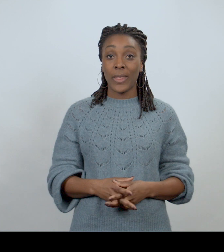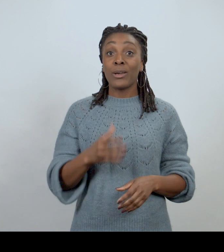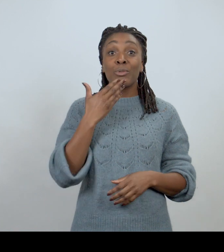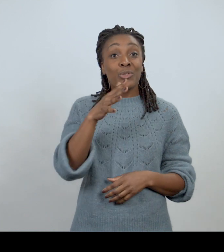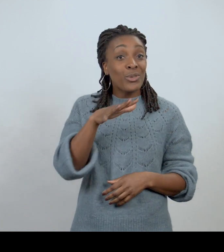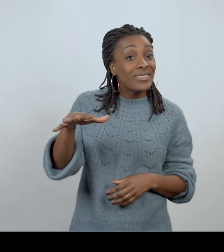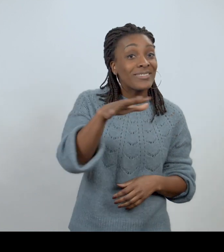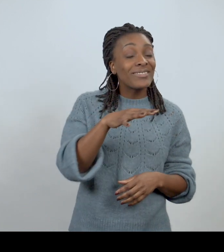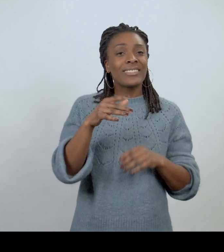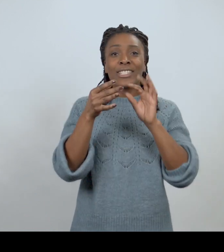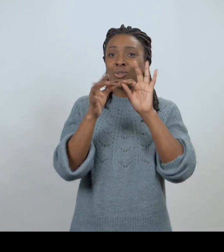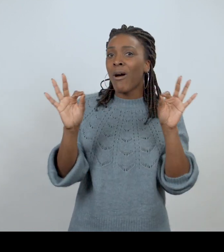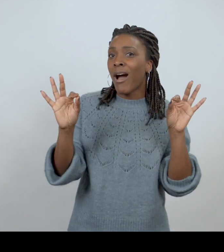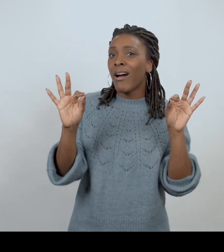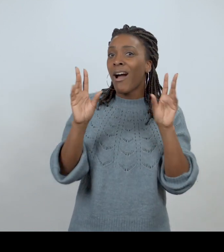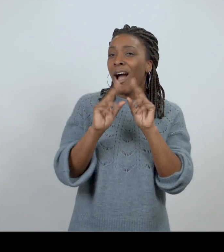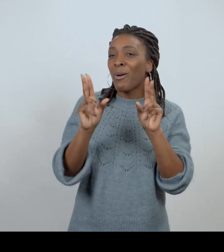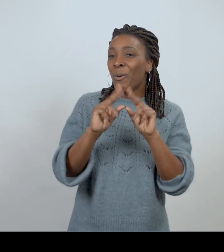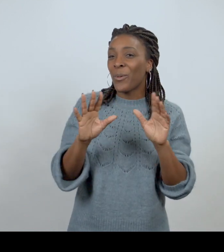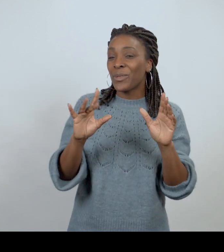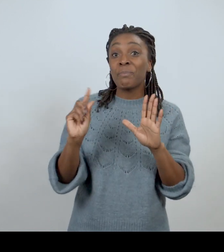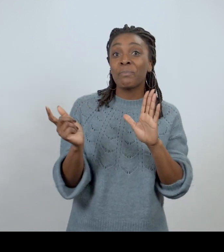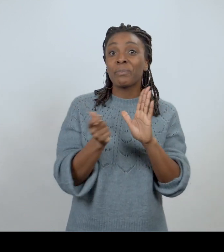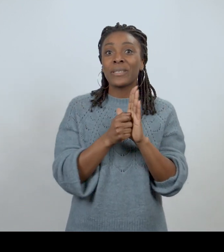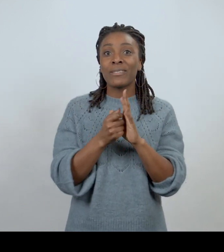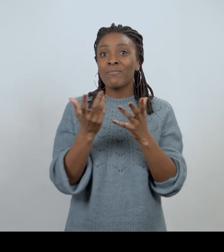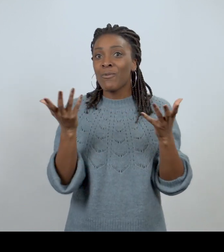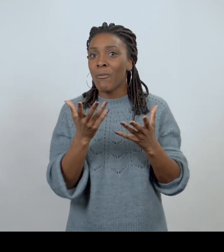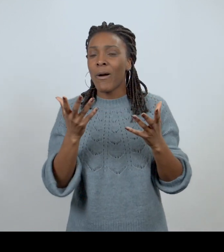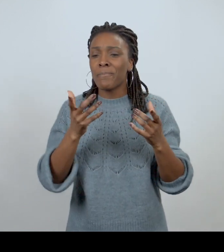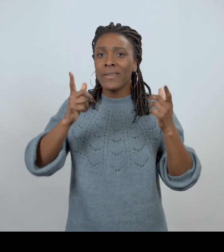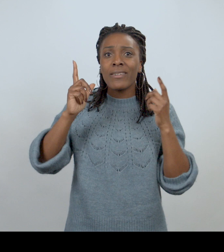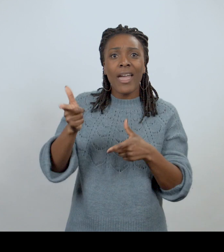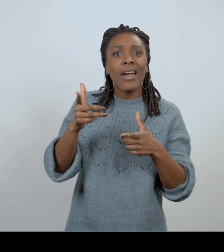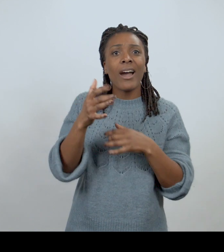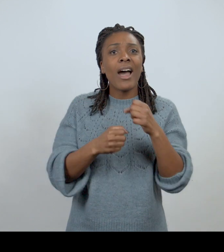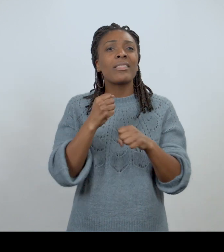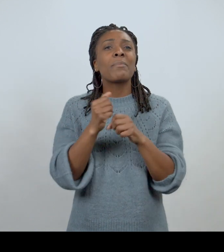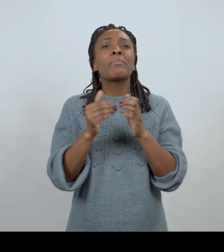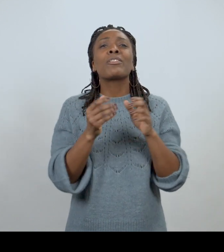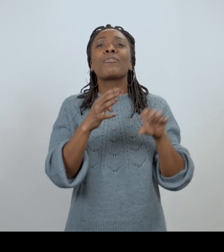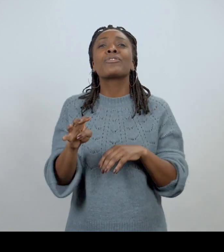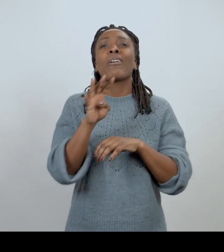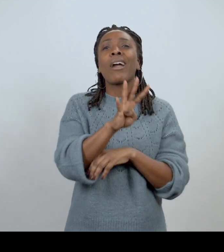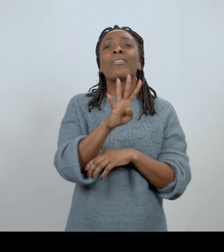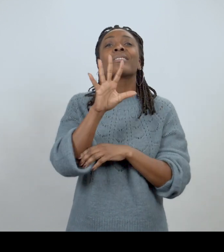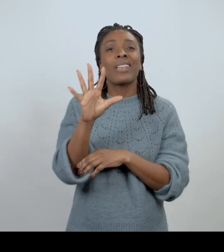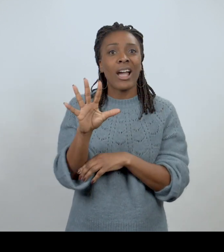Bonjour mes amis, cette histoire que je vais vous raconter se passe à la fin de la guerre de